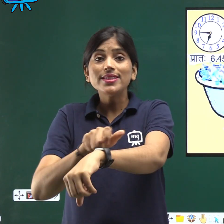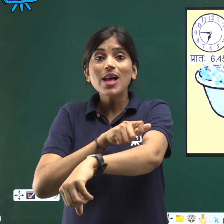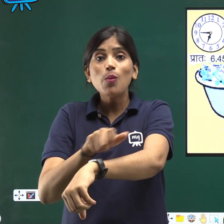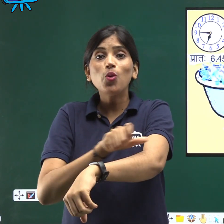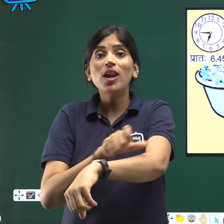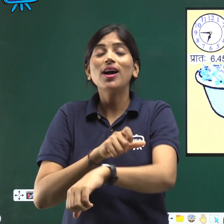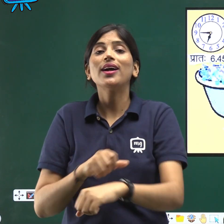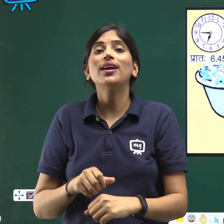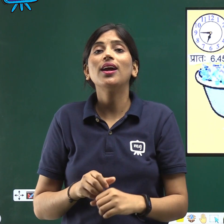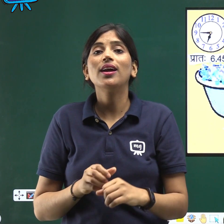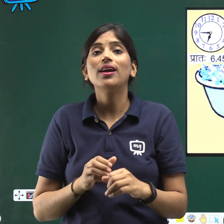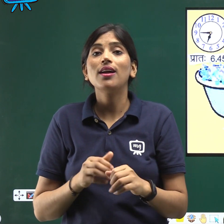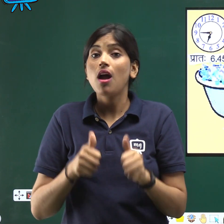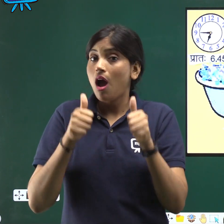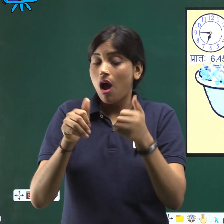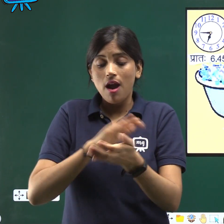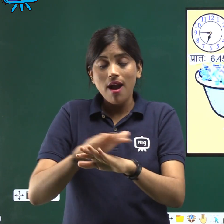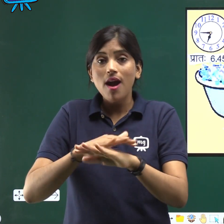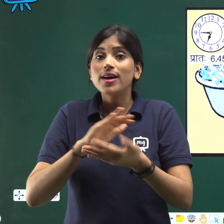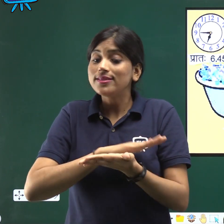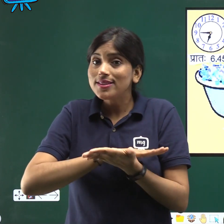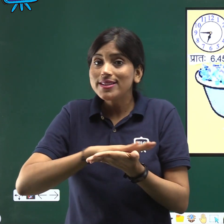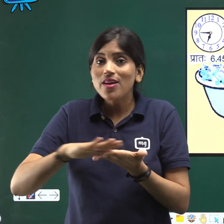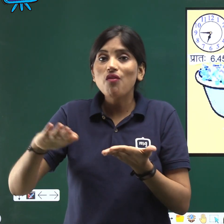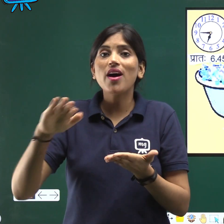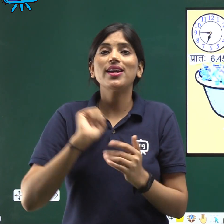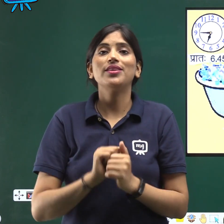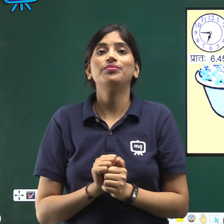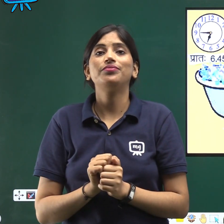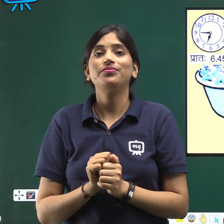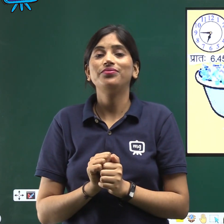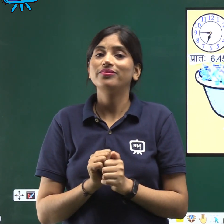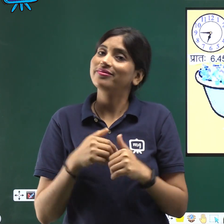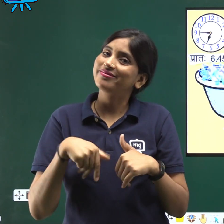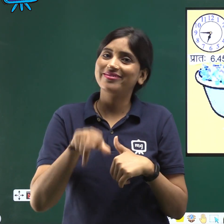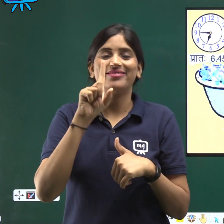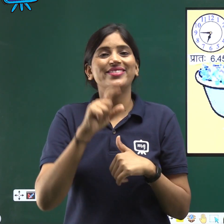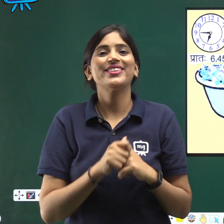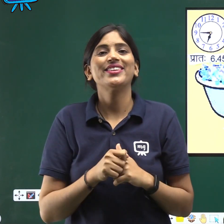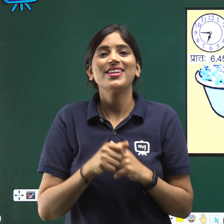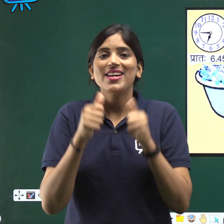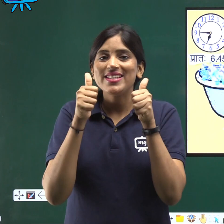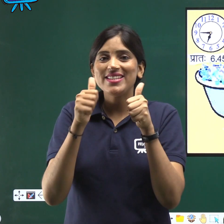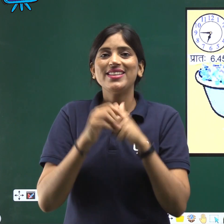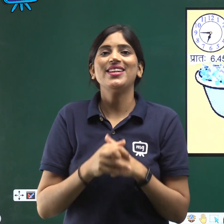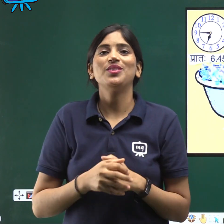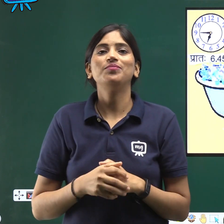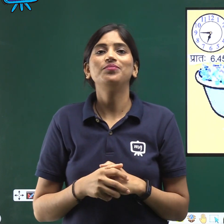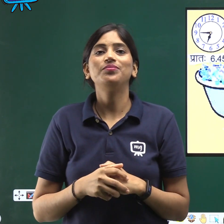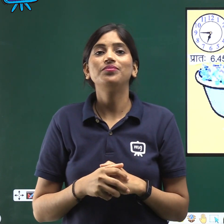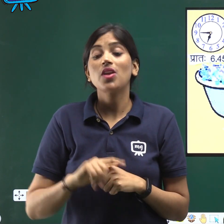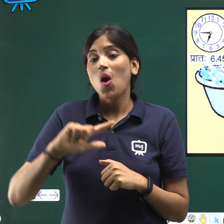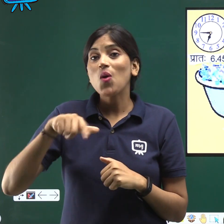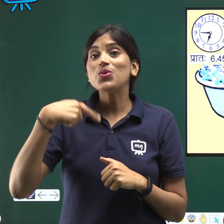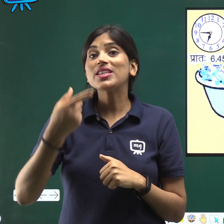के अच्छे से सफाई करके। ठीक है,